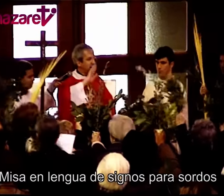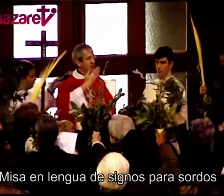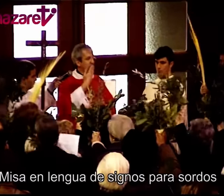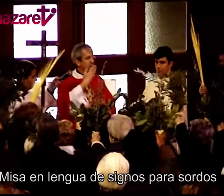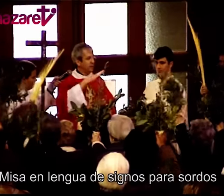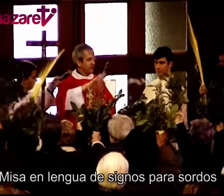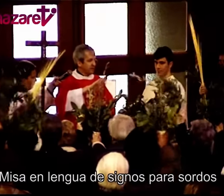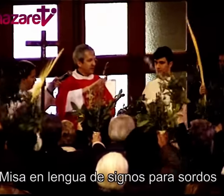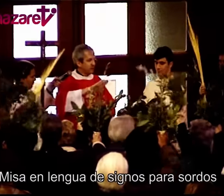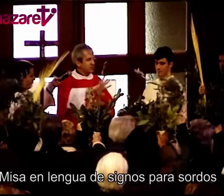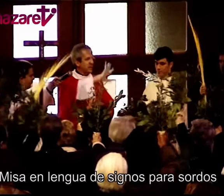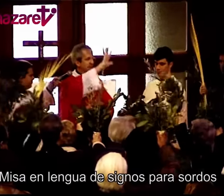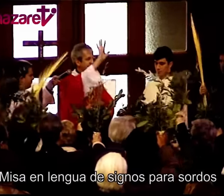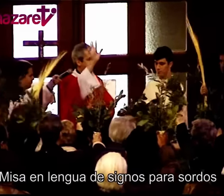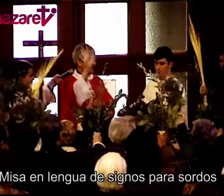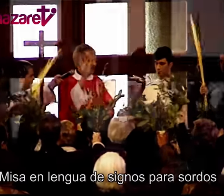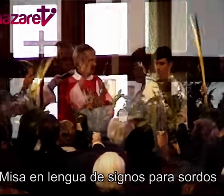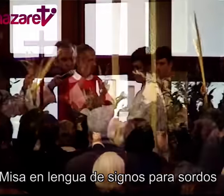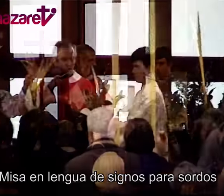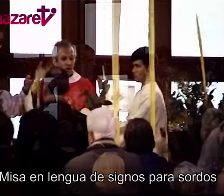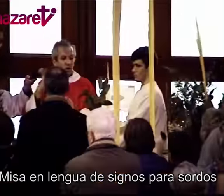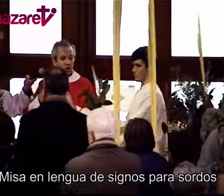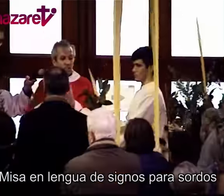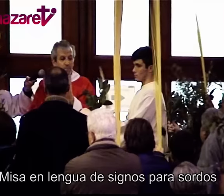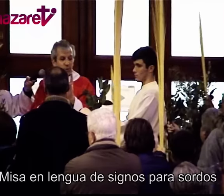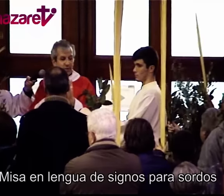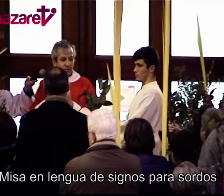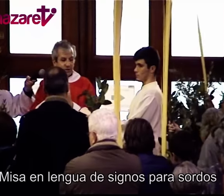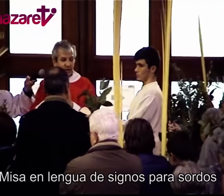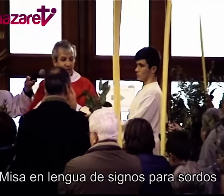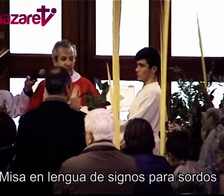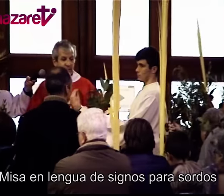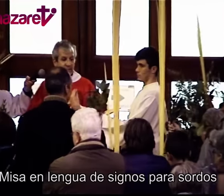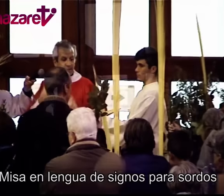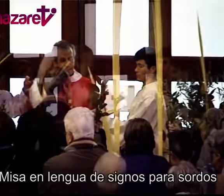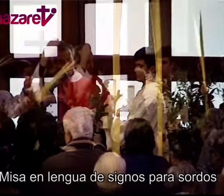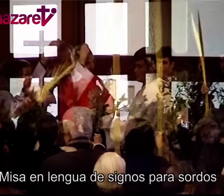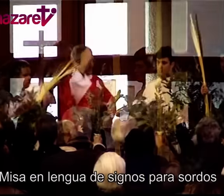la Jerusalén del cielo, por medio de Él,